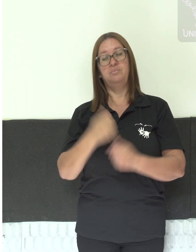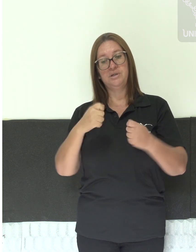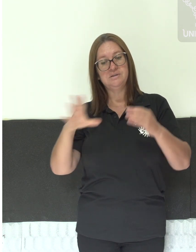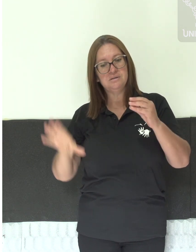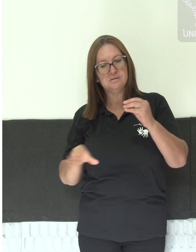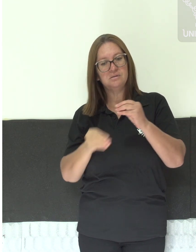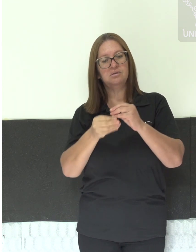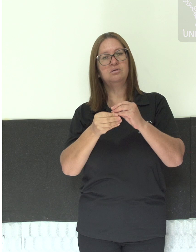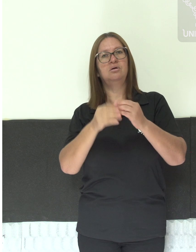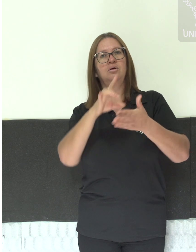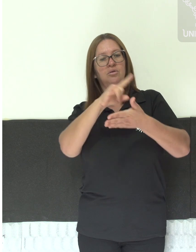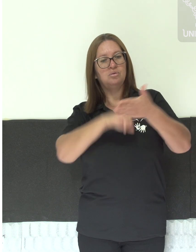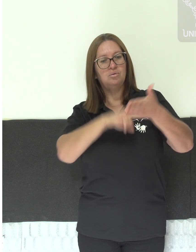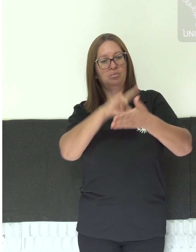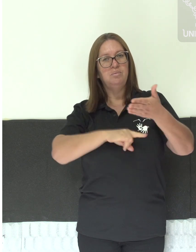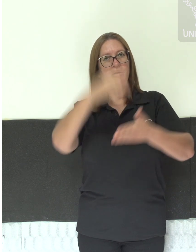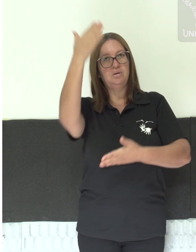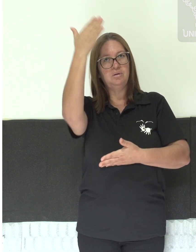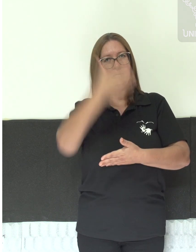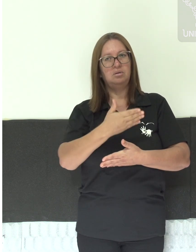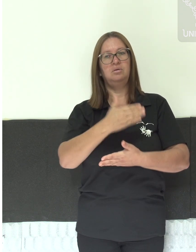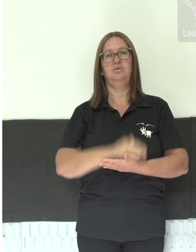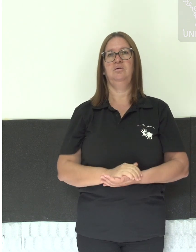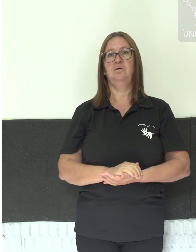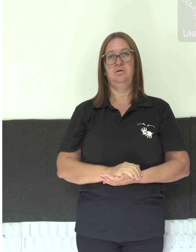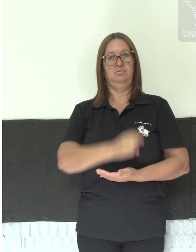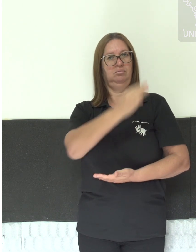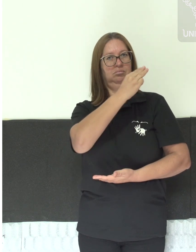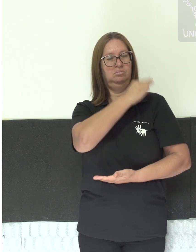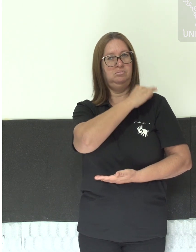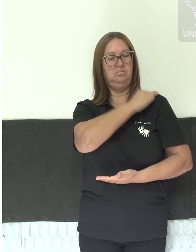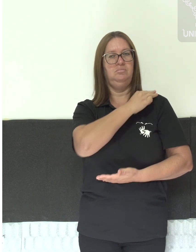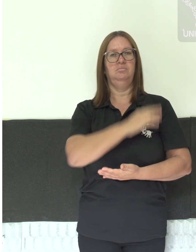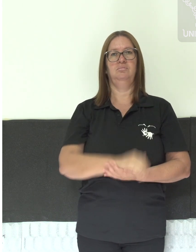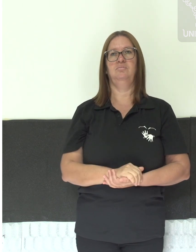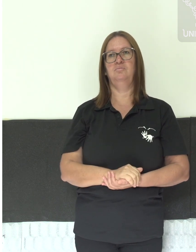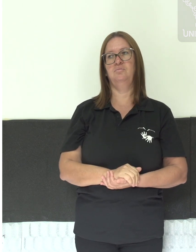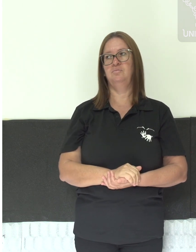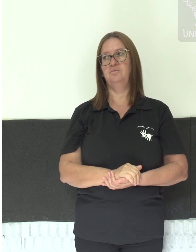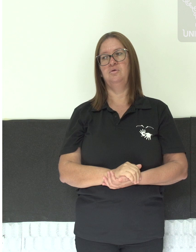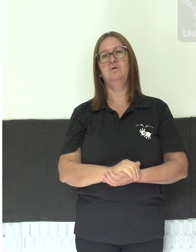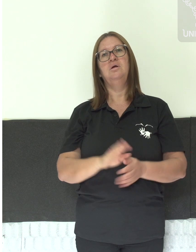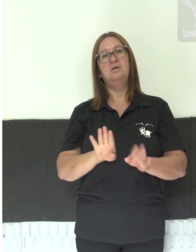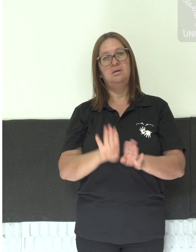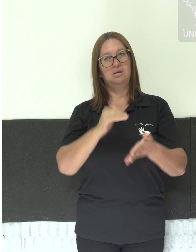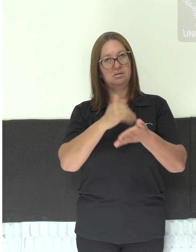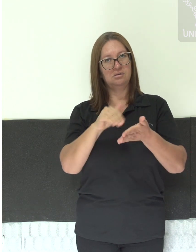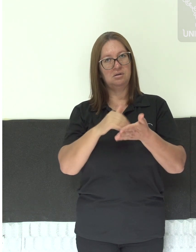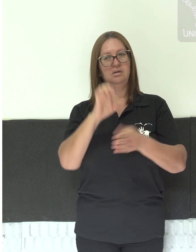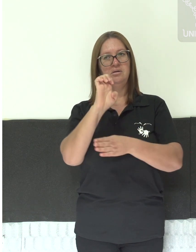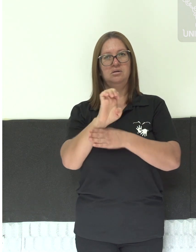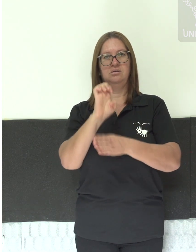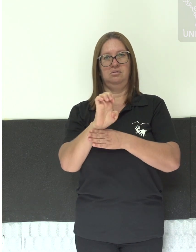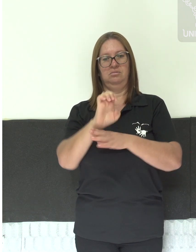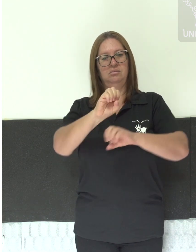anexar o documento comprobatório de equivalência de ensino médio, expedido pela Secretaria de Estado